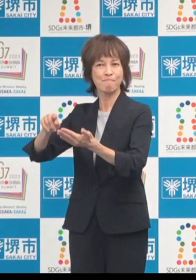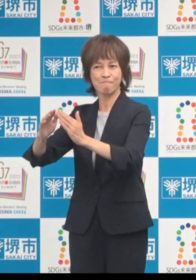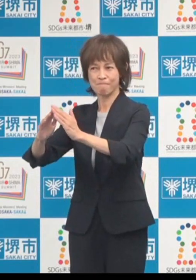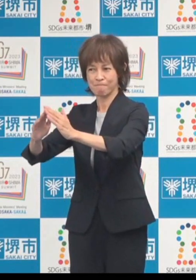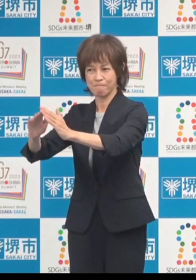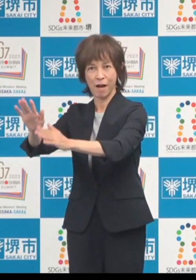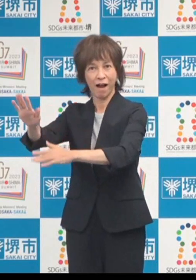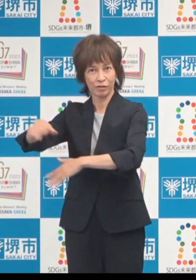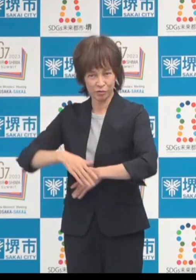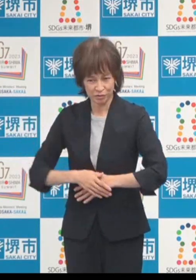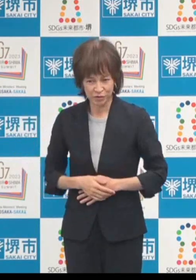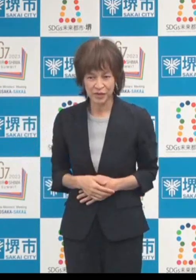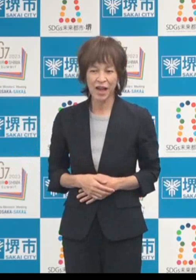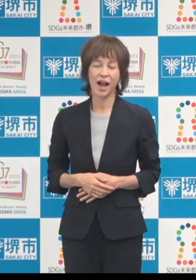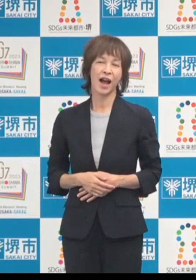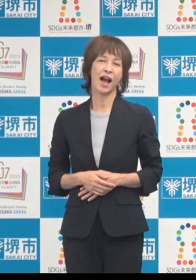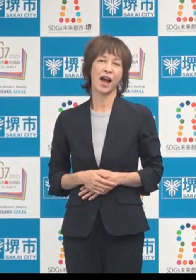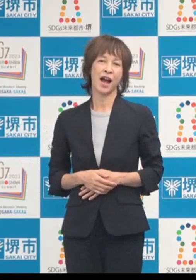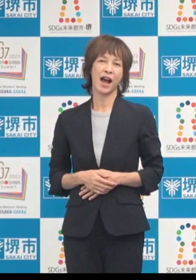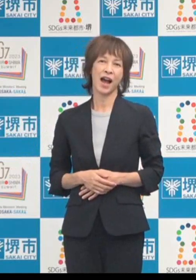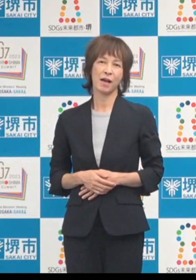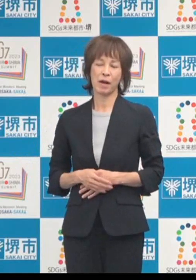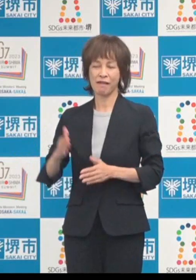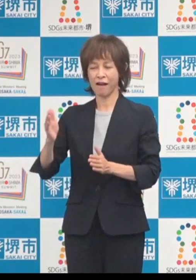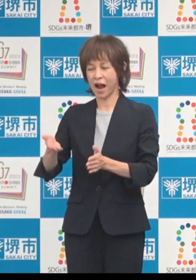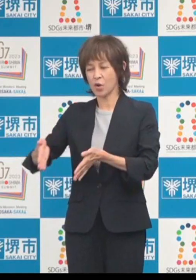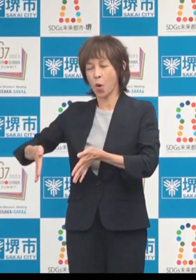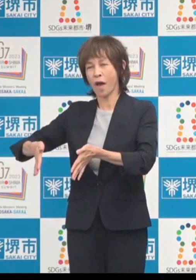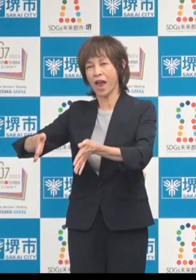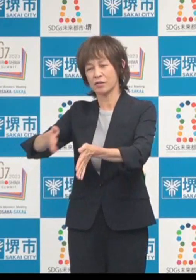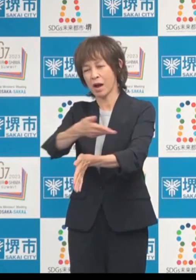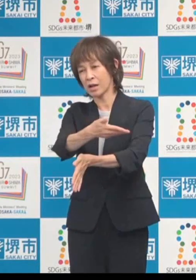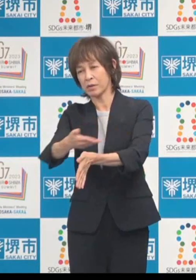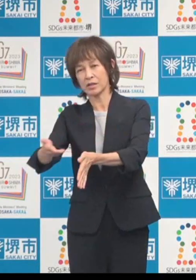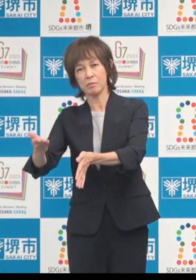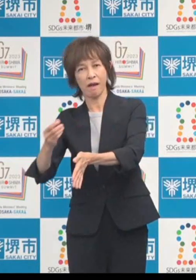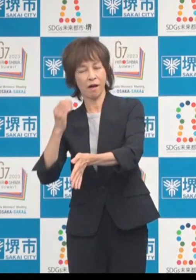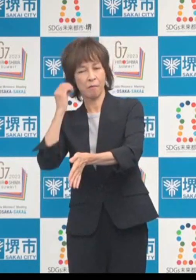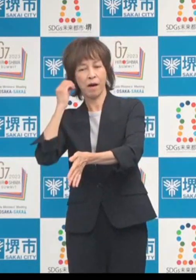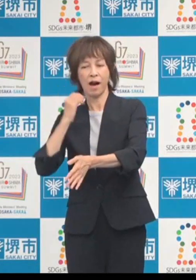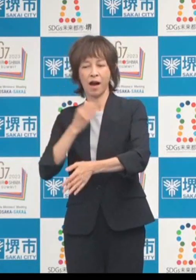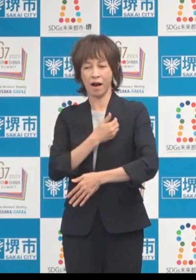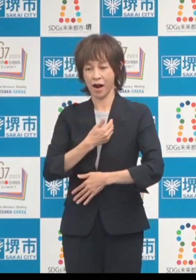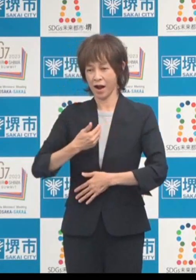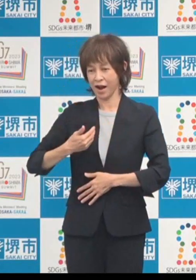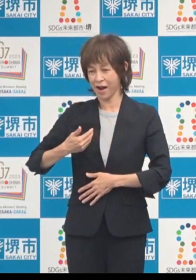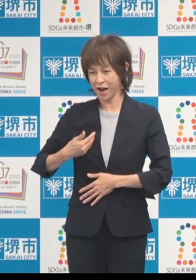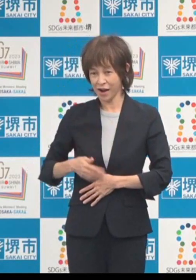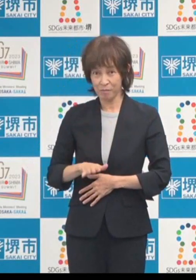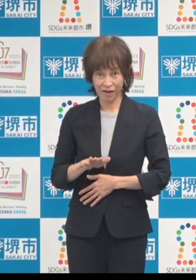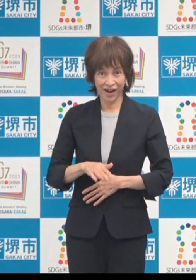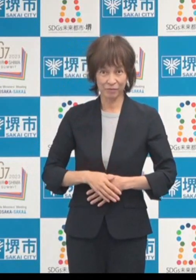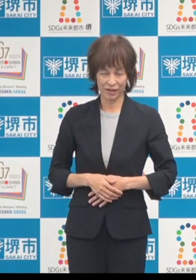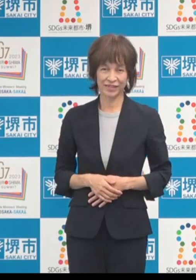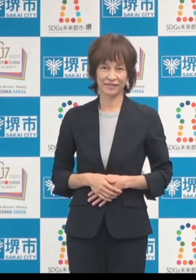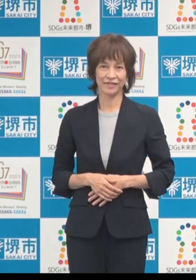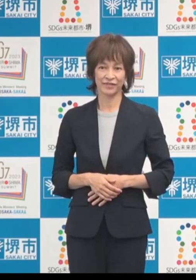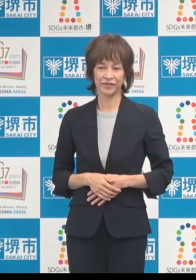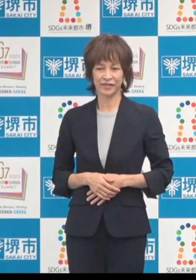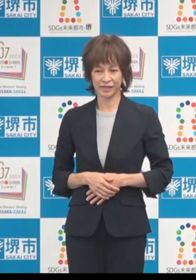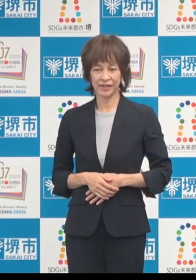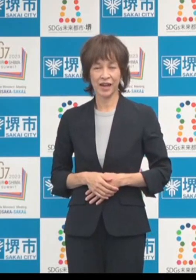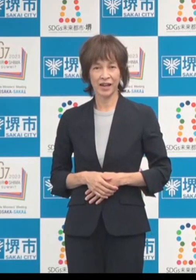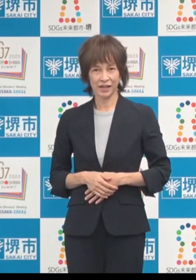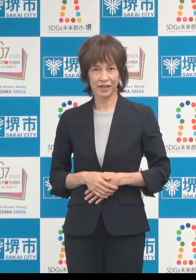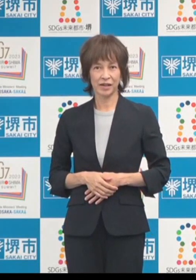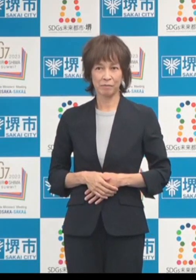。また看護エリア、水辺の空間も現在も活用されておりまして、町の景